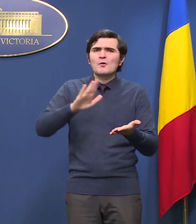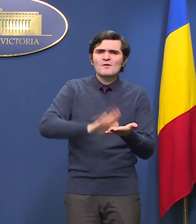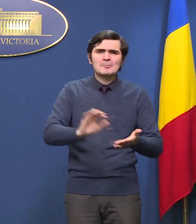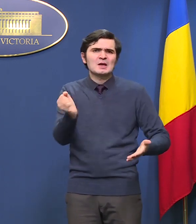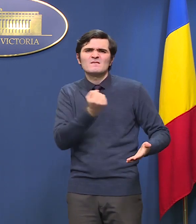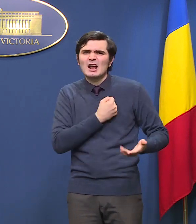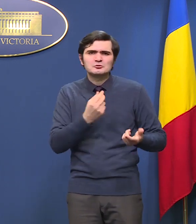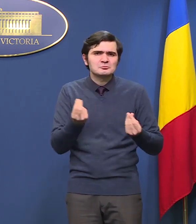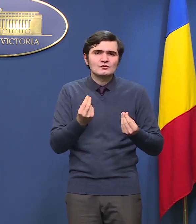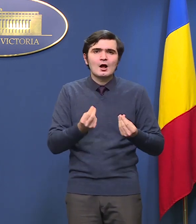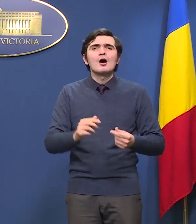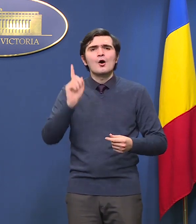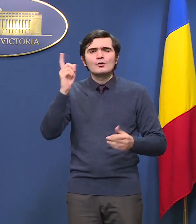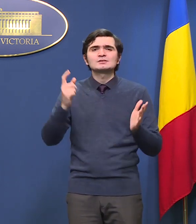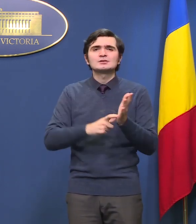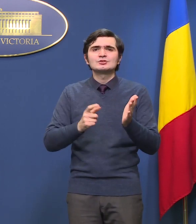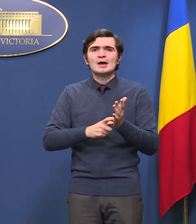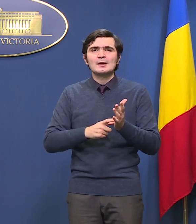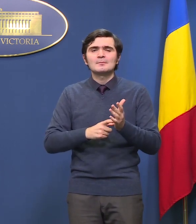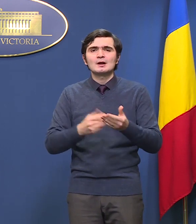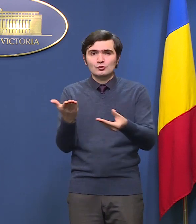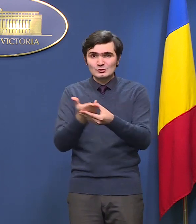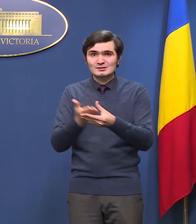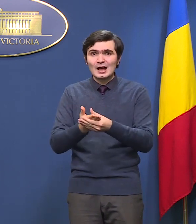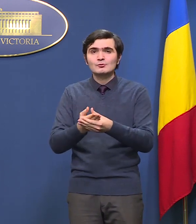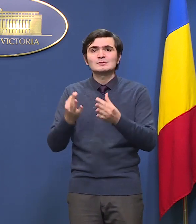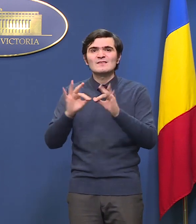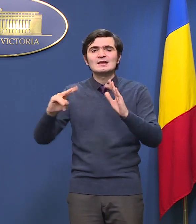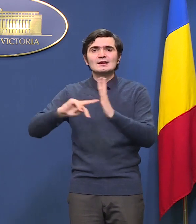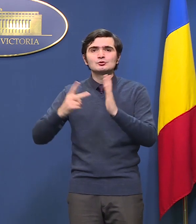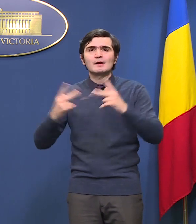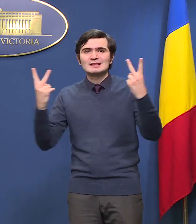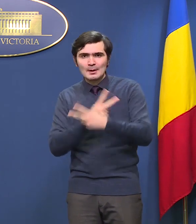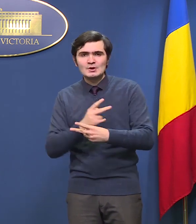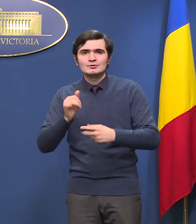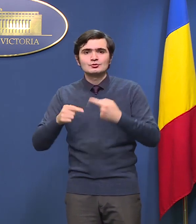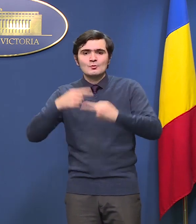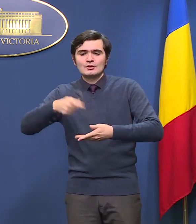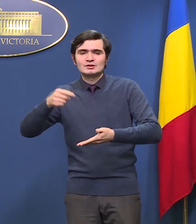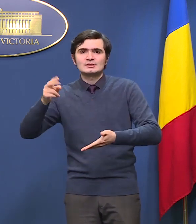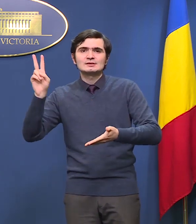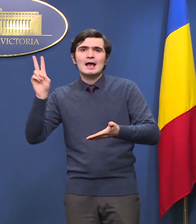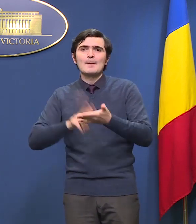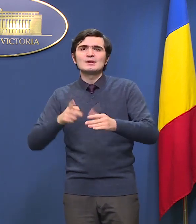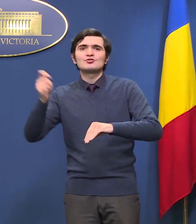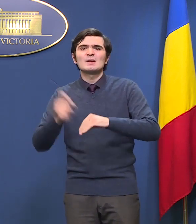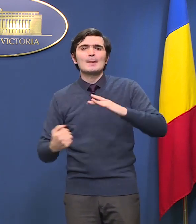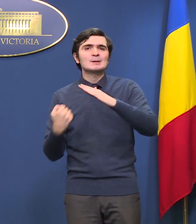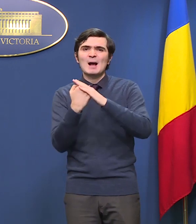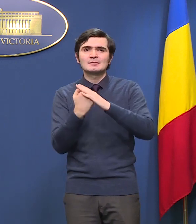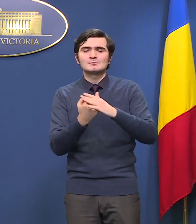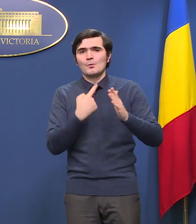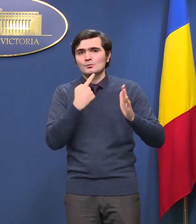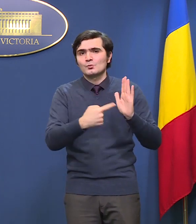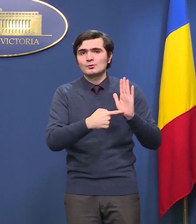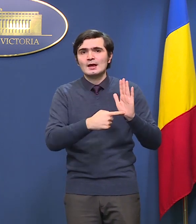comite, vom solicita instrumentarea rapidă a dosarului și aplicarea pedepsei maxime, care este prevăzută